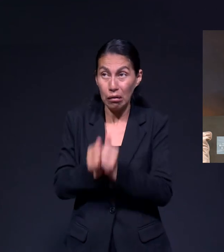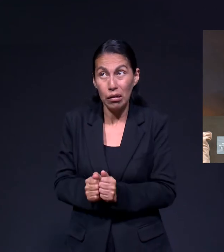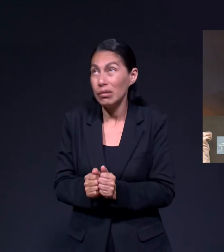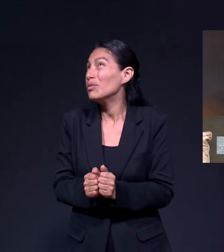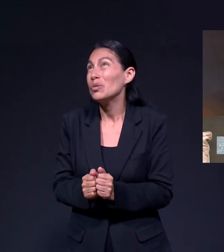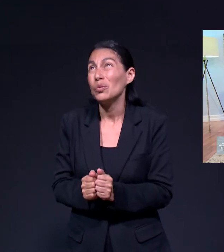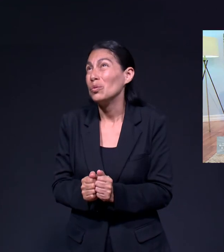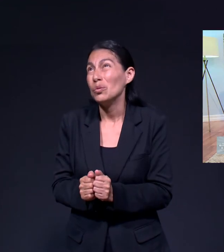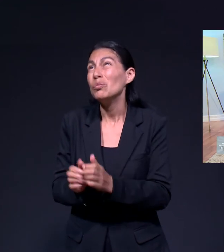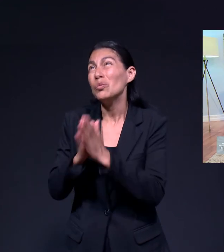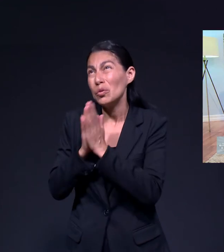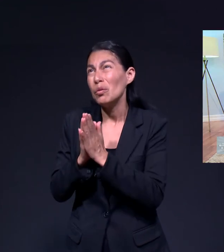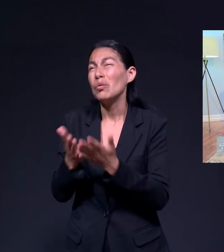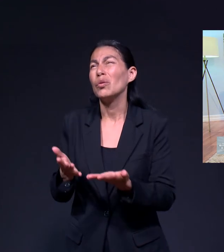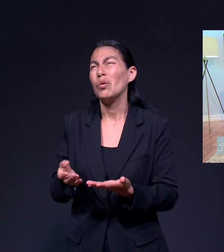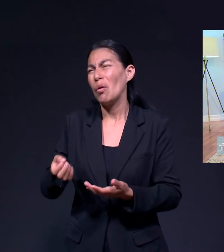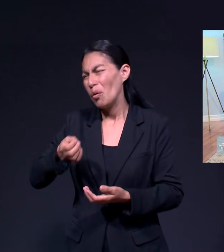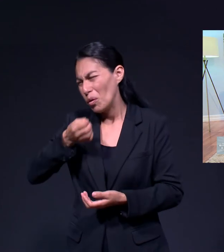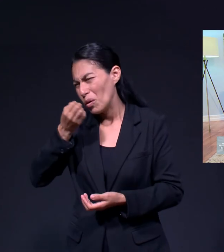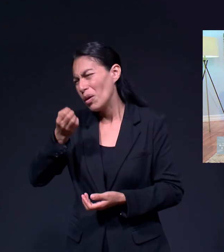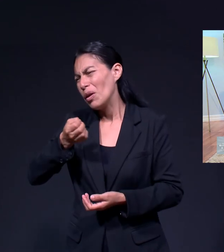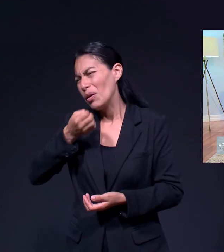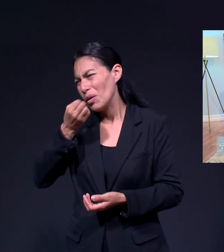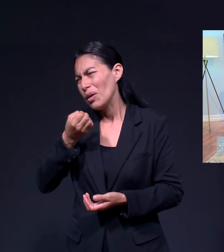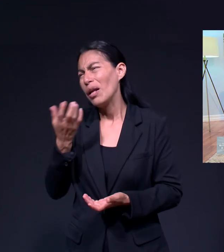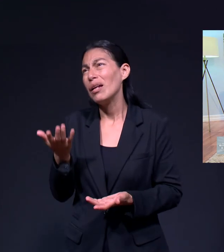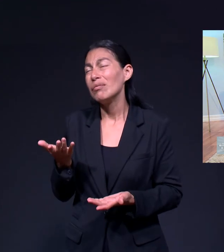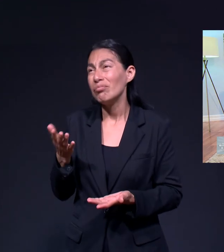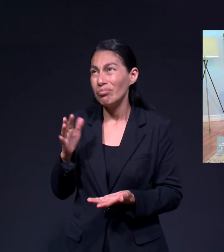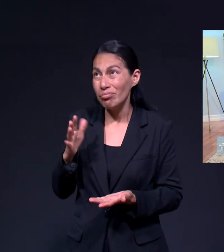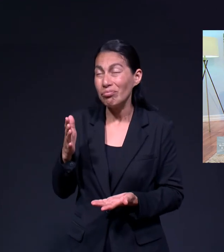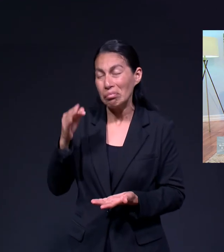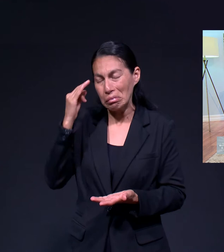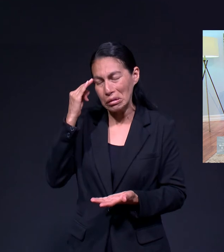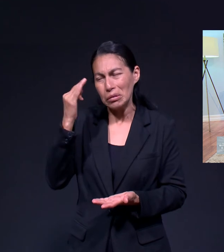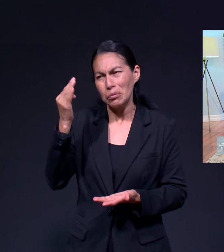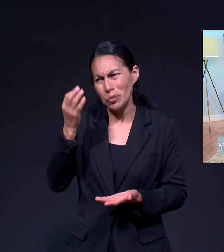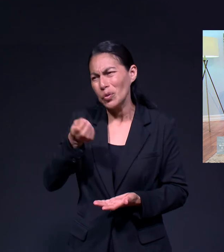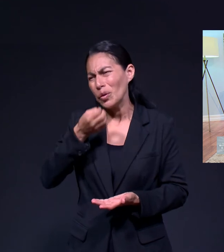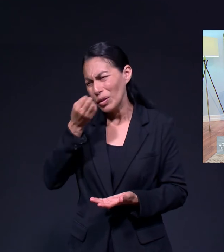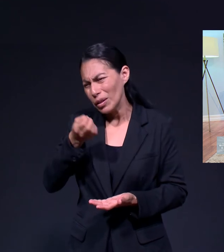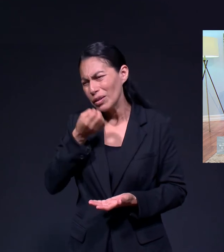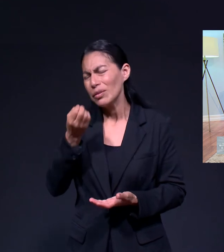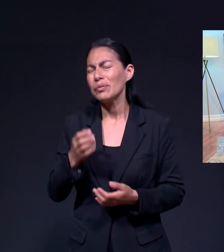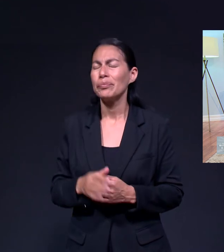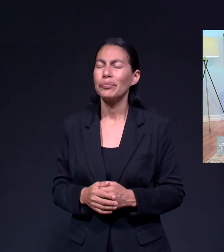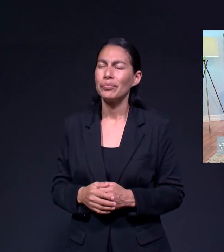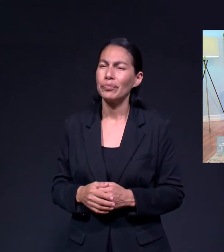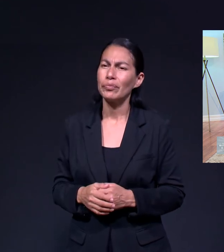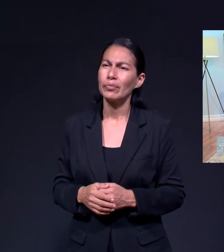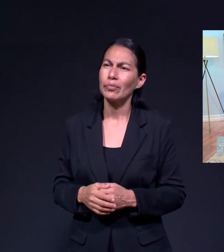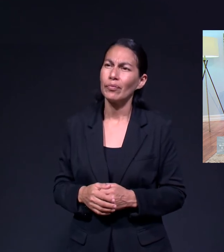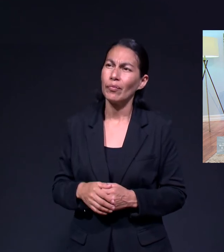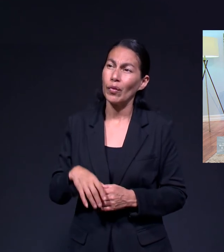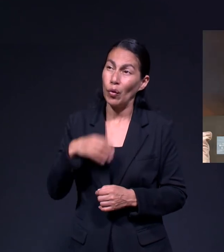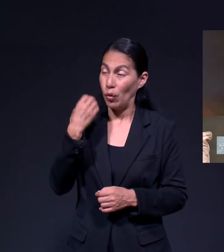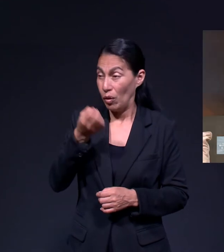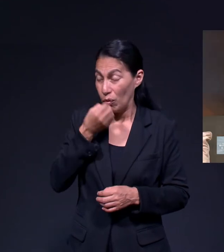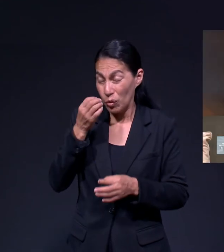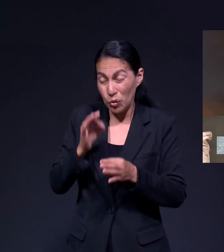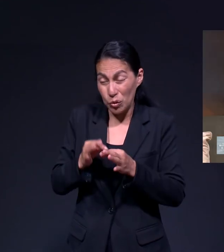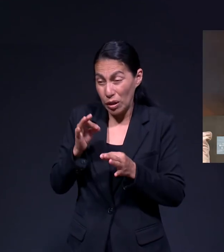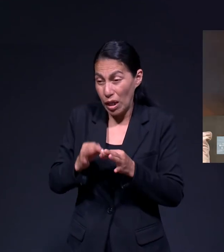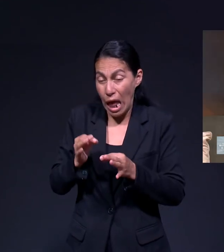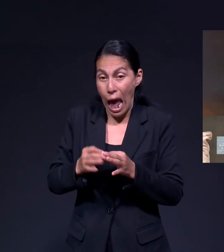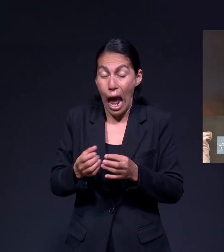que sacar de aquí logramos mucho no le puede ser que sí estuvimos un poquito tiempo ha sido un dibujo en tiempo